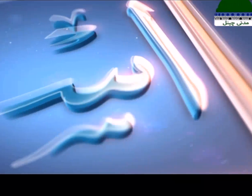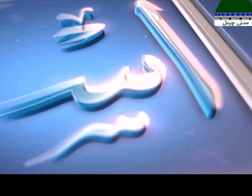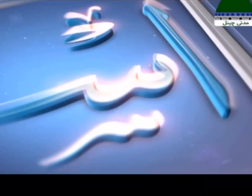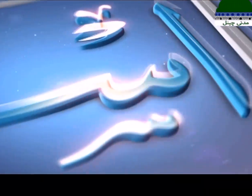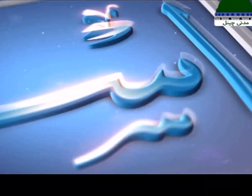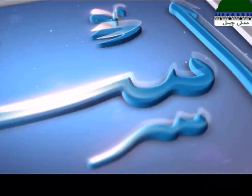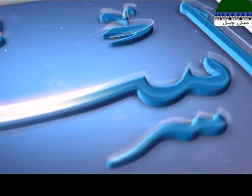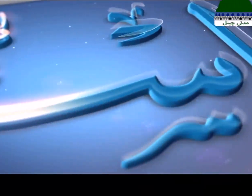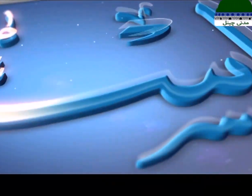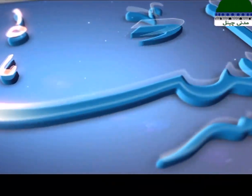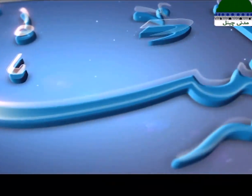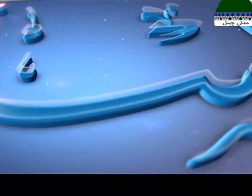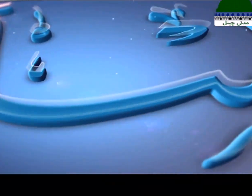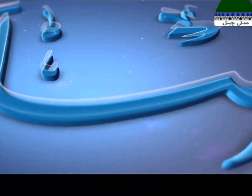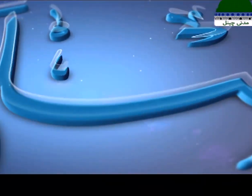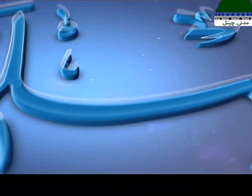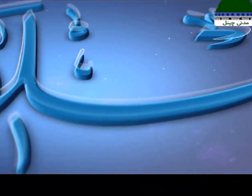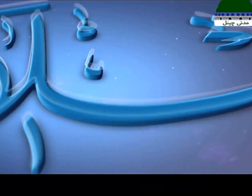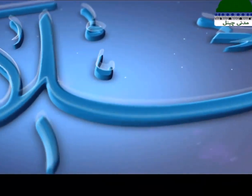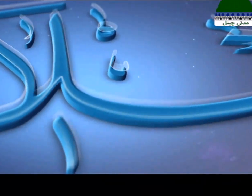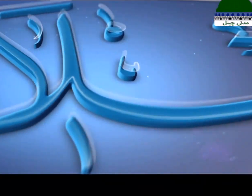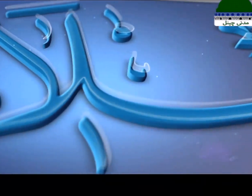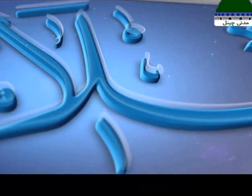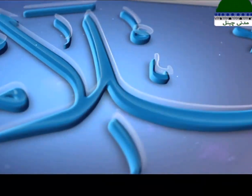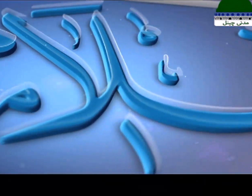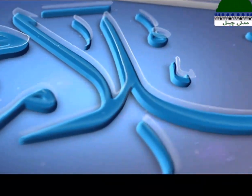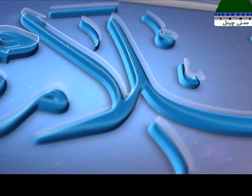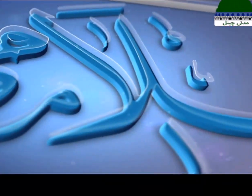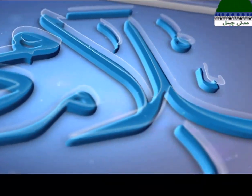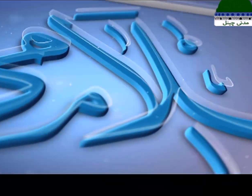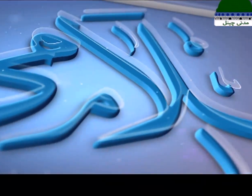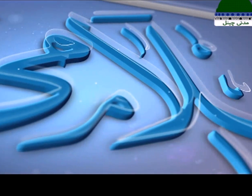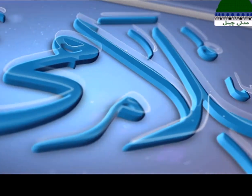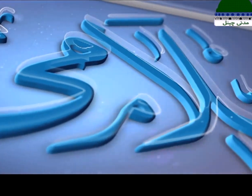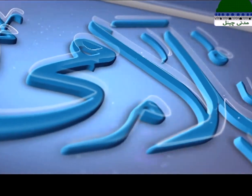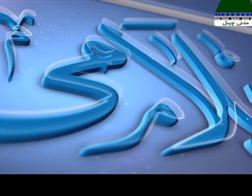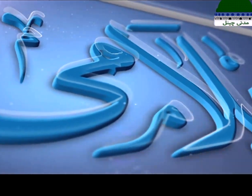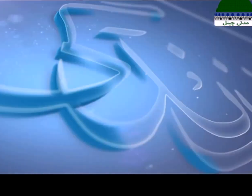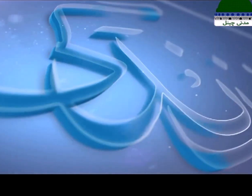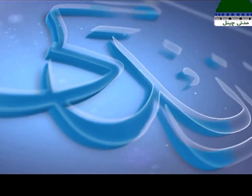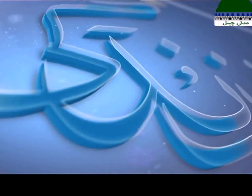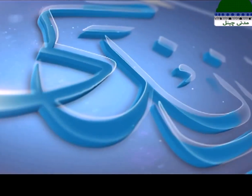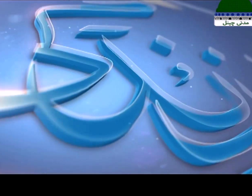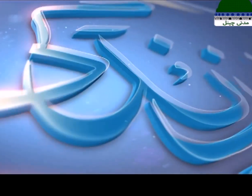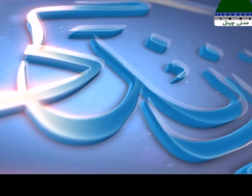میری زندگی کا مقصد تیرے دین کی سرفرازی، میں اسی